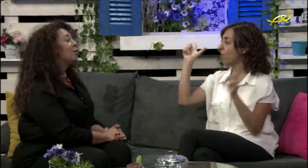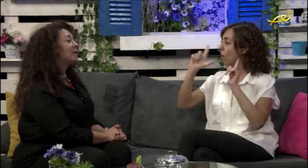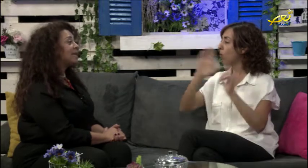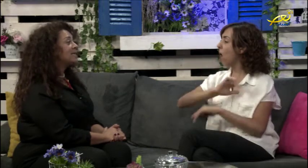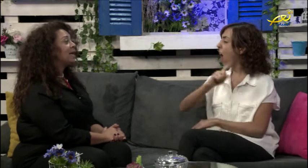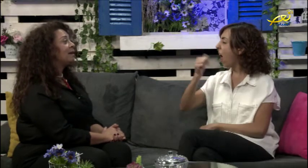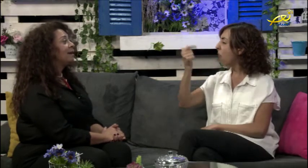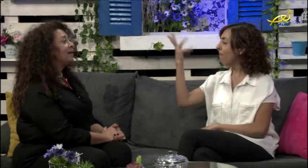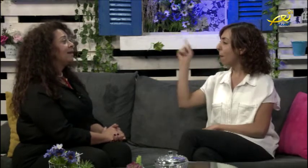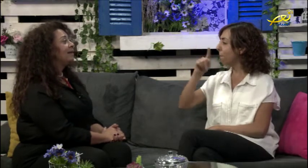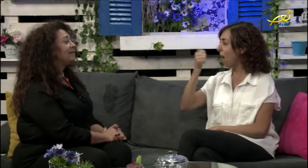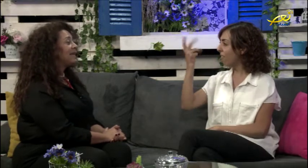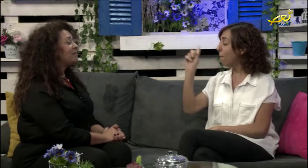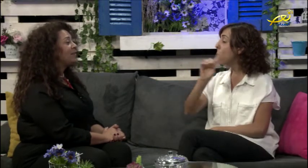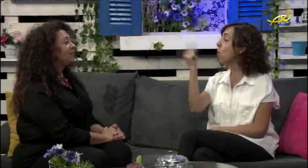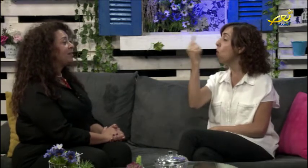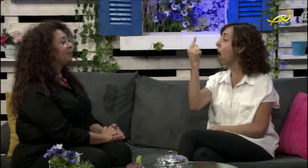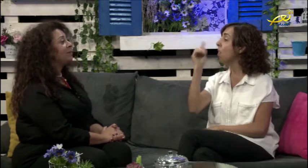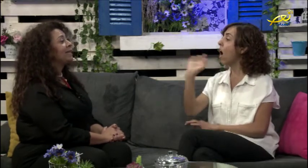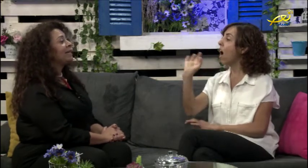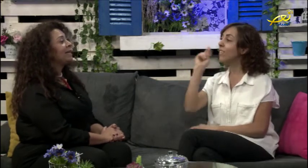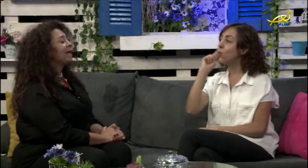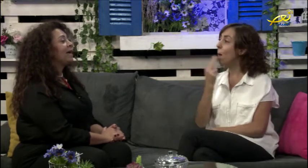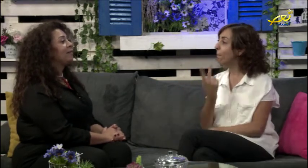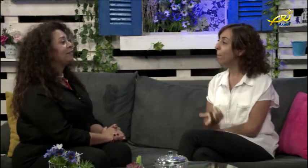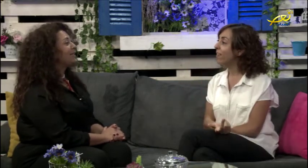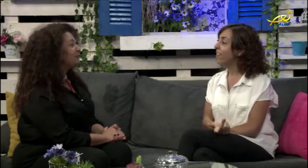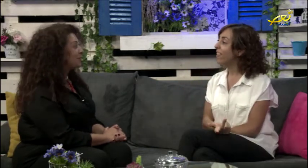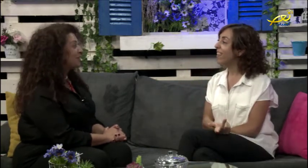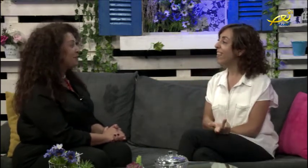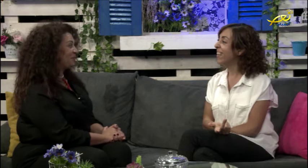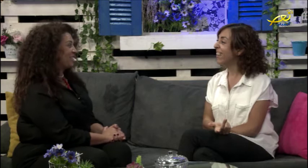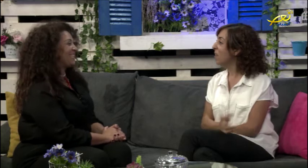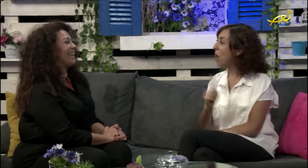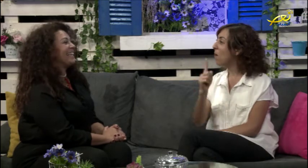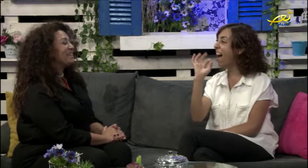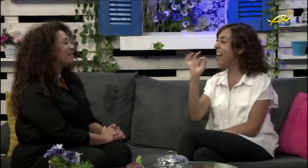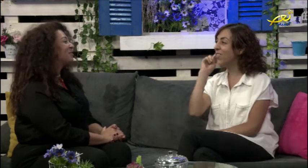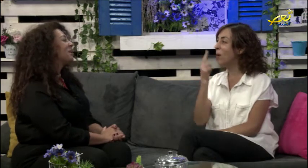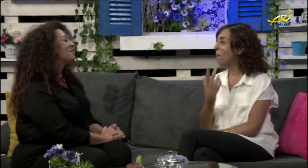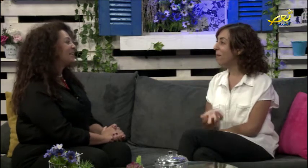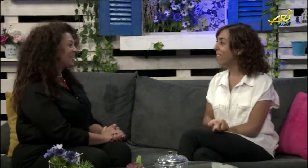وبدنا أسأل، دايما في بكل العالم في تلفزيونات وفي إذاعات، ليه ما في ولا واحدة